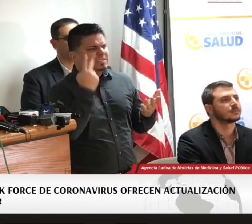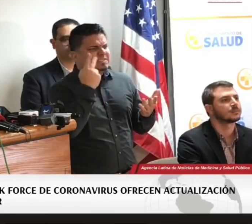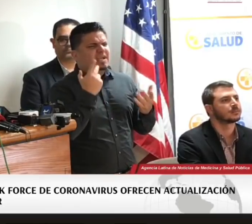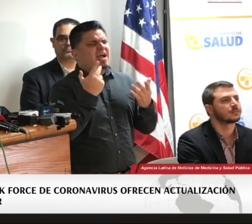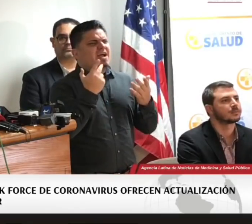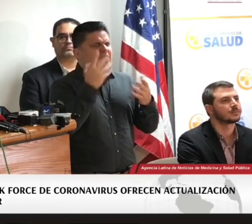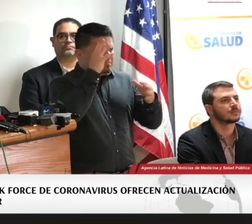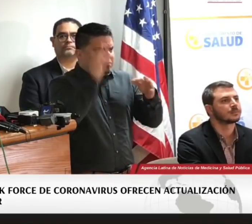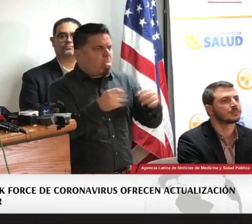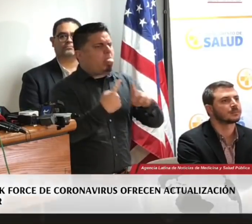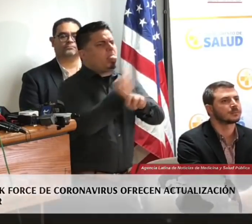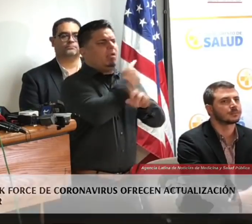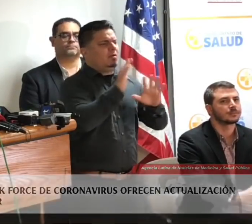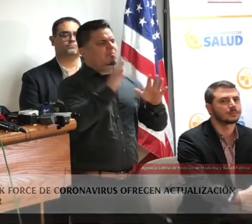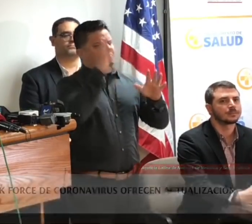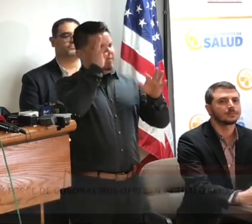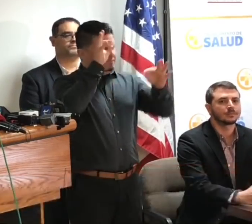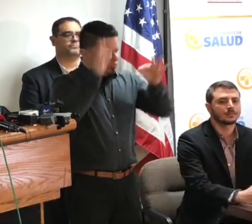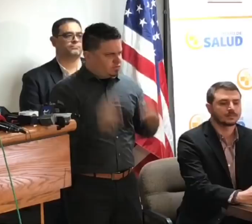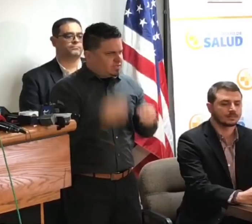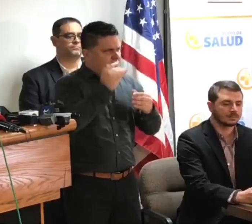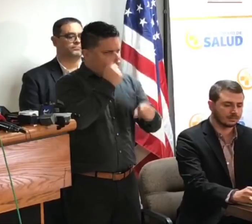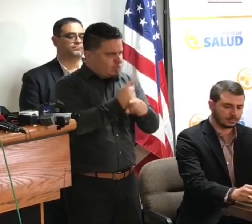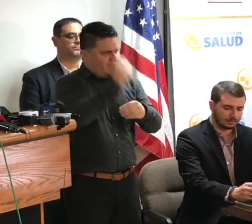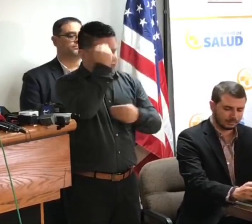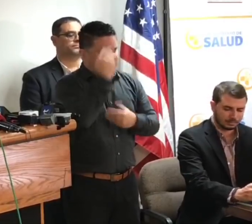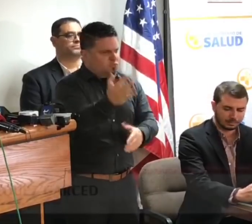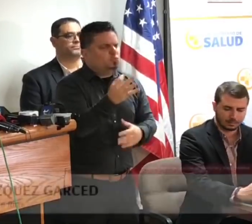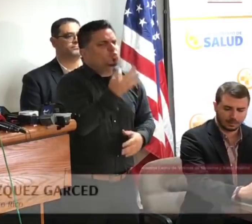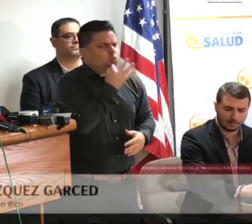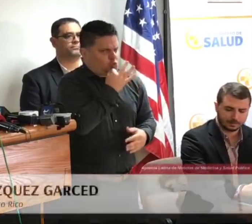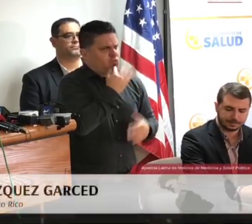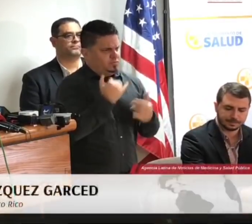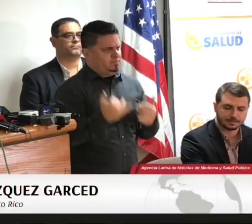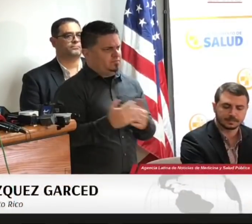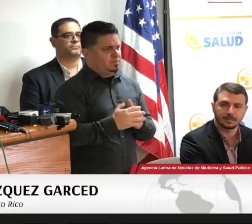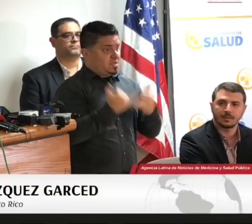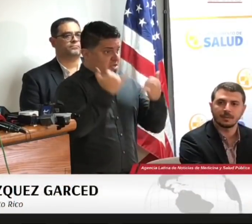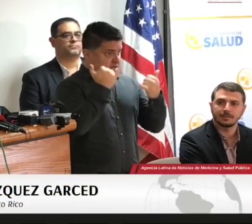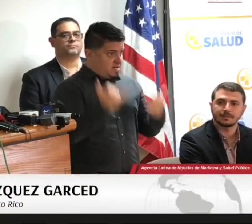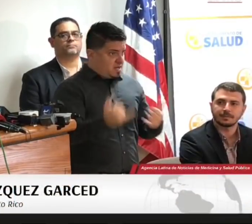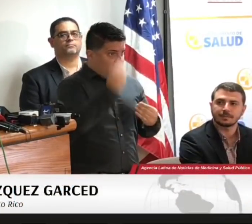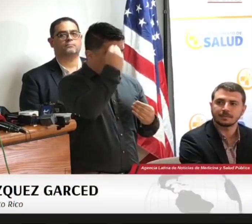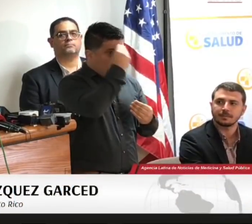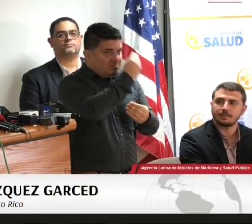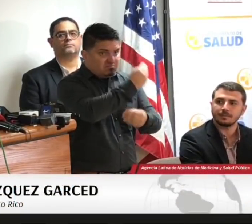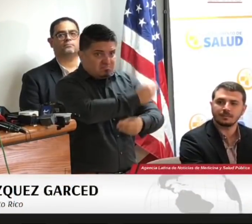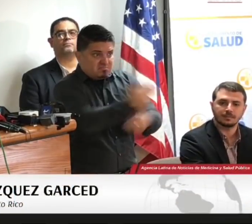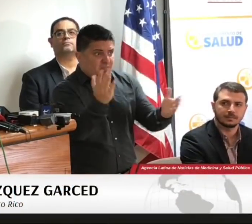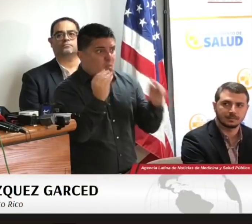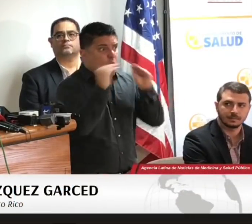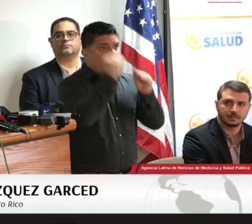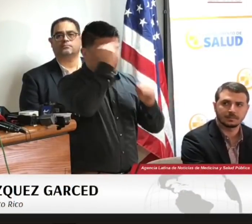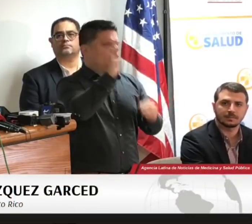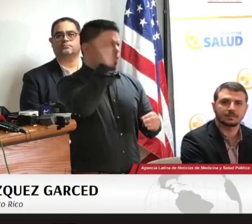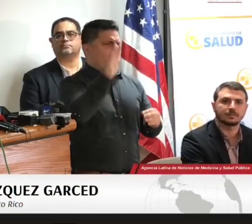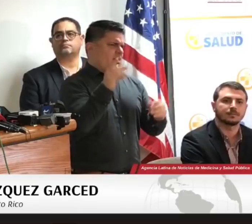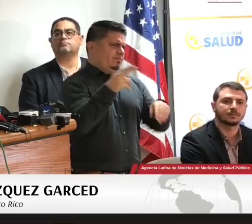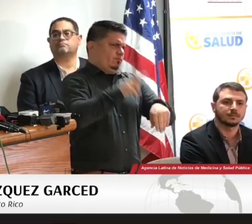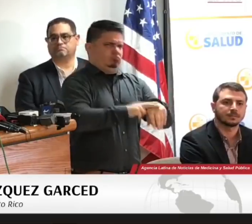información me será suministrada en los próximos minutos, de ser a una información que deba ser comunicada a todos